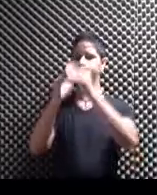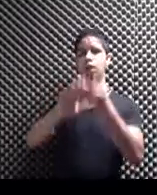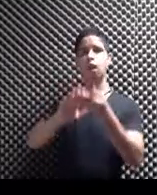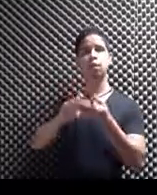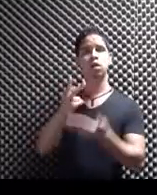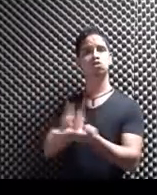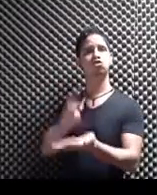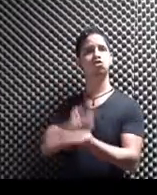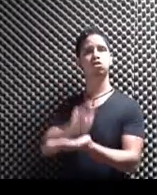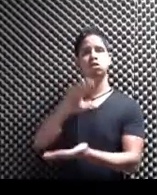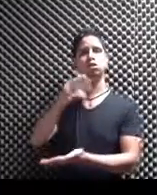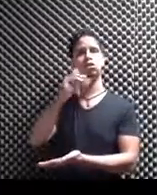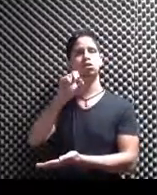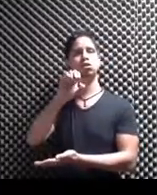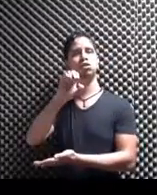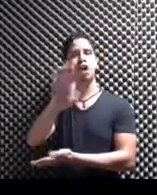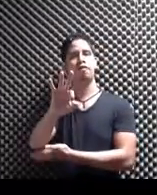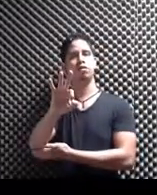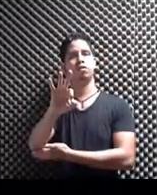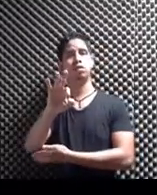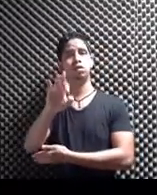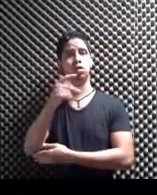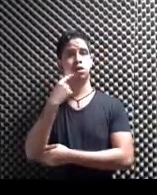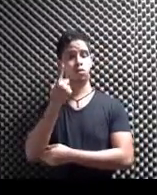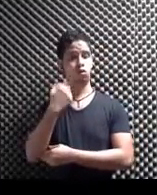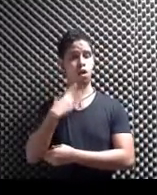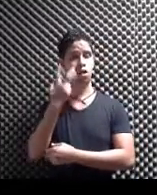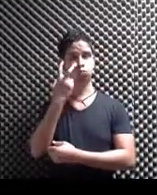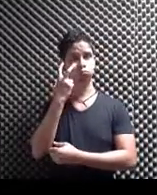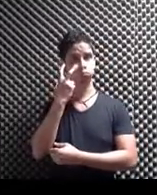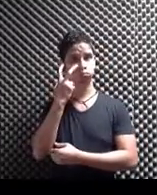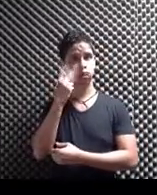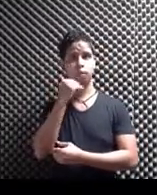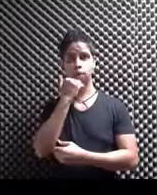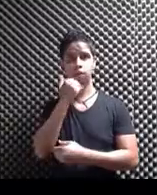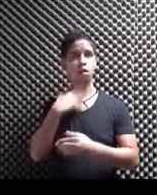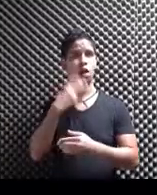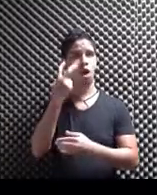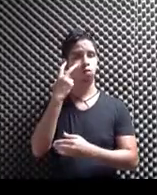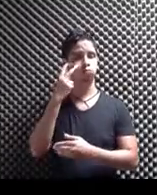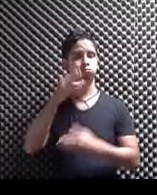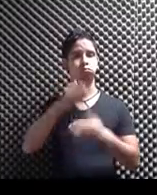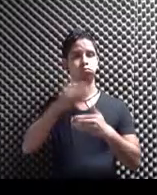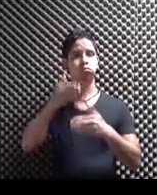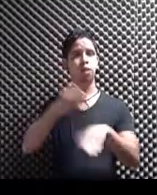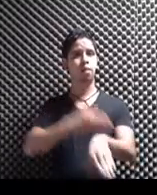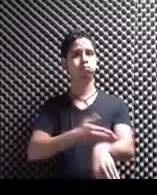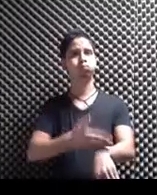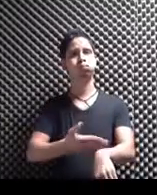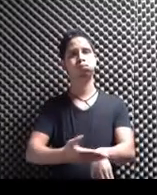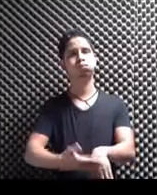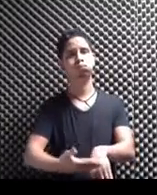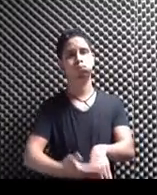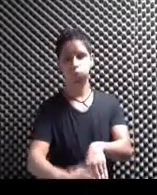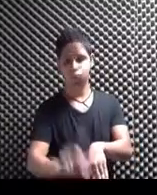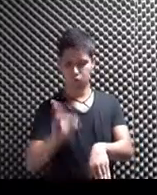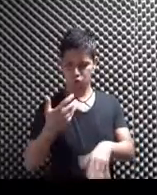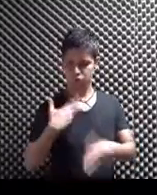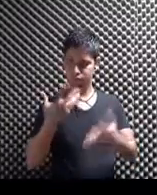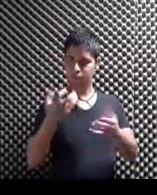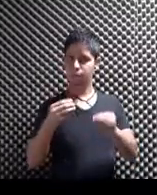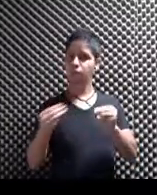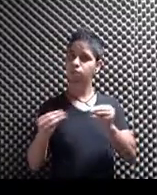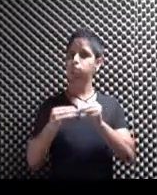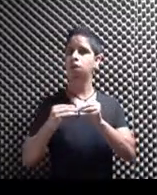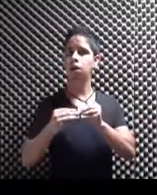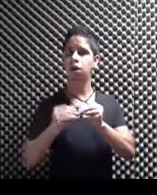es ciego, parcial, pero aparentemente su condición va a seguir, tú sabes, sí. Pero él quiere, adiós, quiere el poder. No